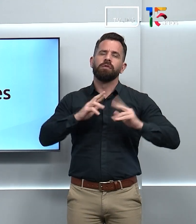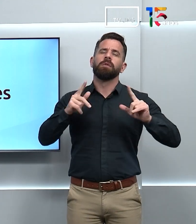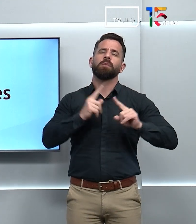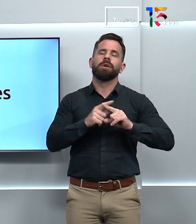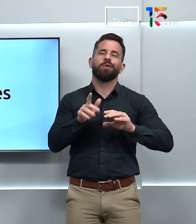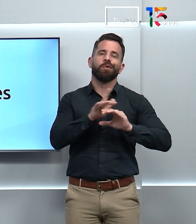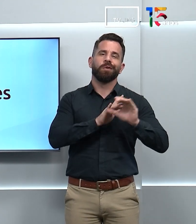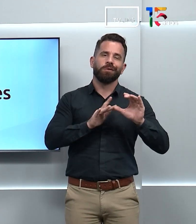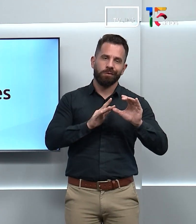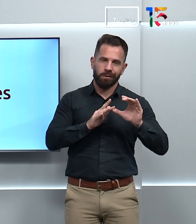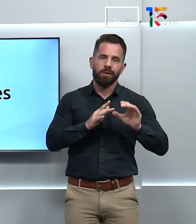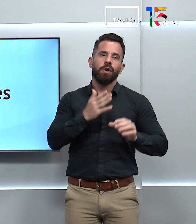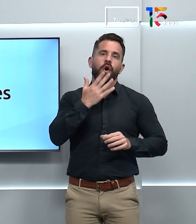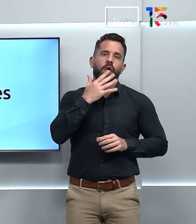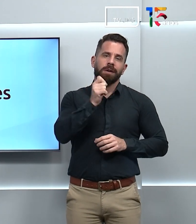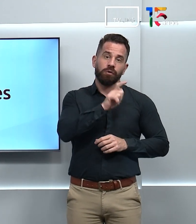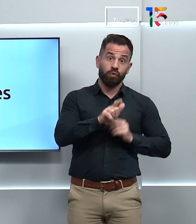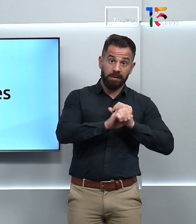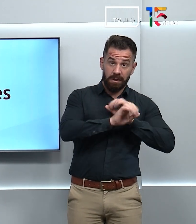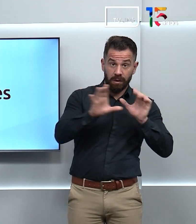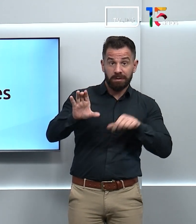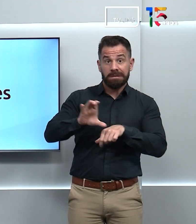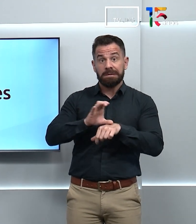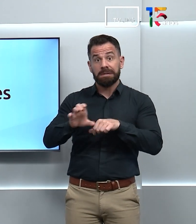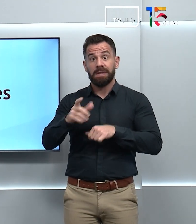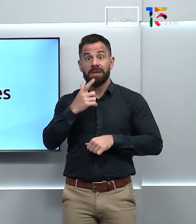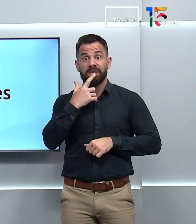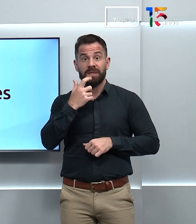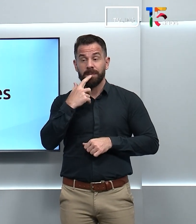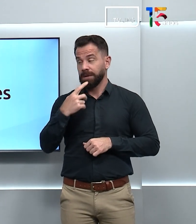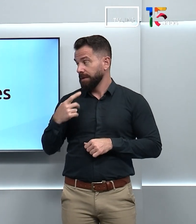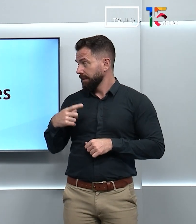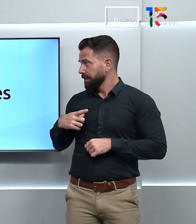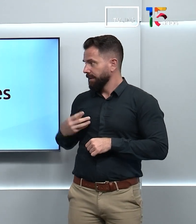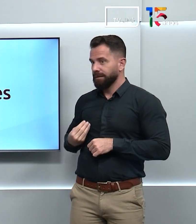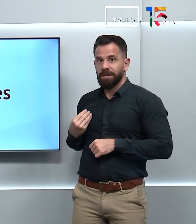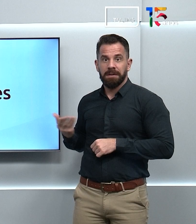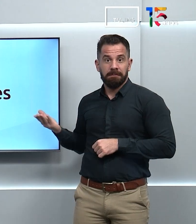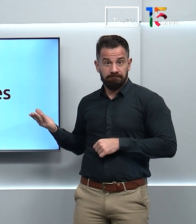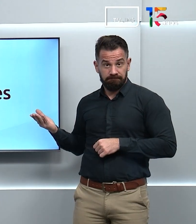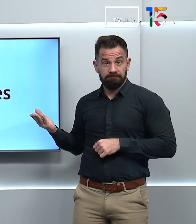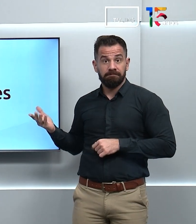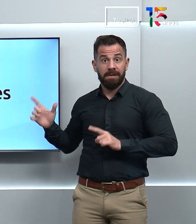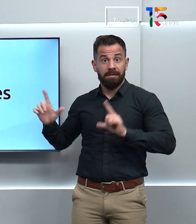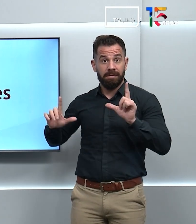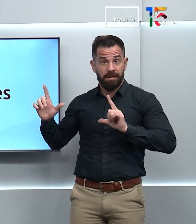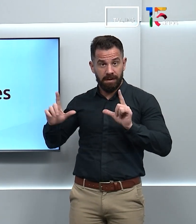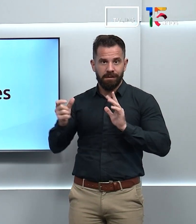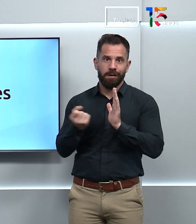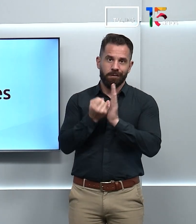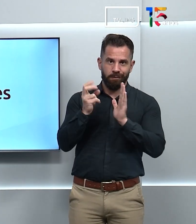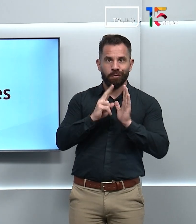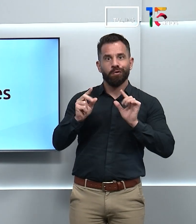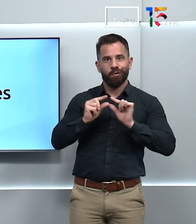em tons de azul claro, cinza e vermelho. Entre a gente tem uma tela com o nome e a logo do